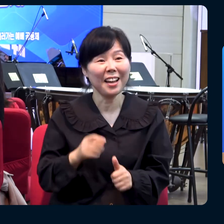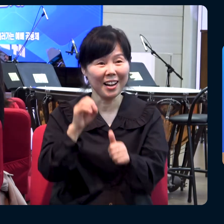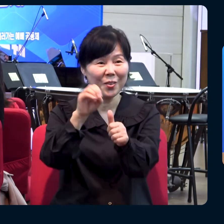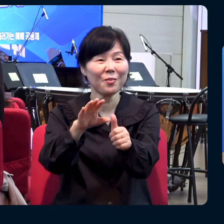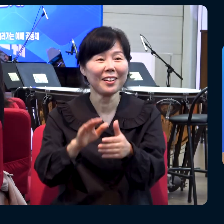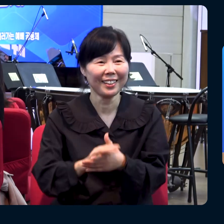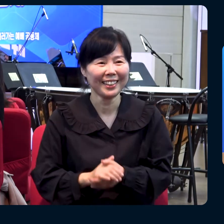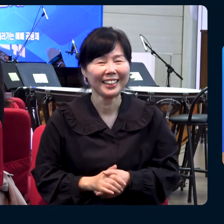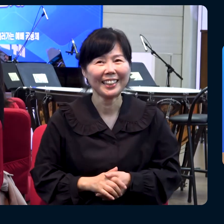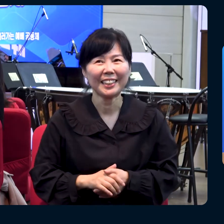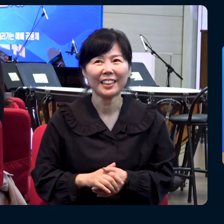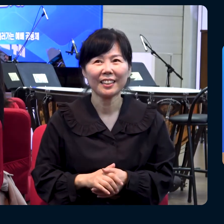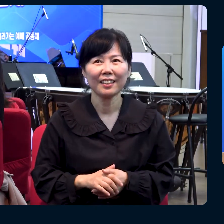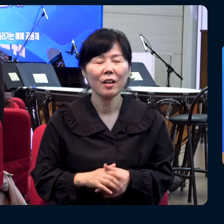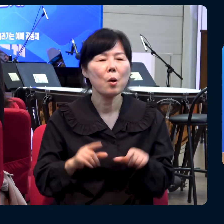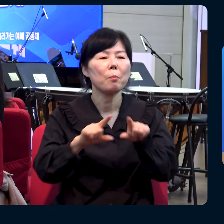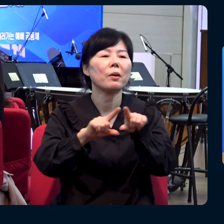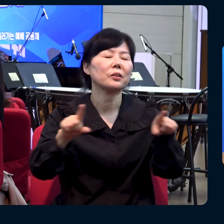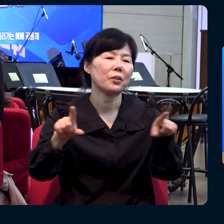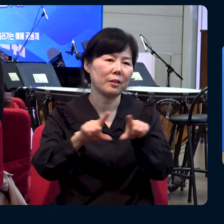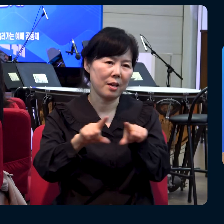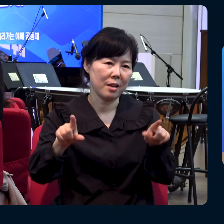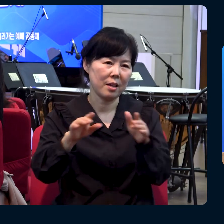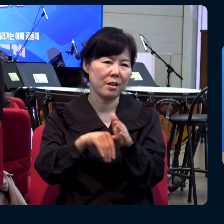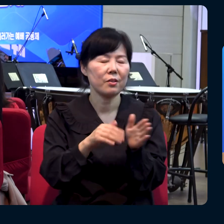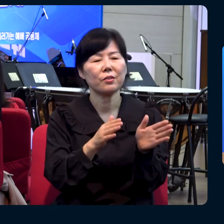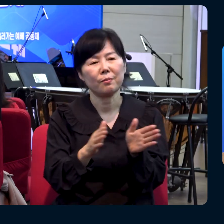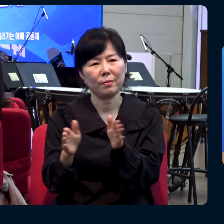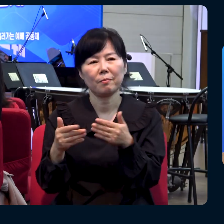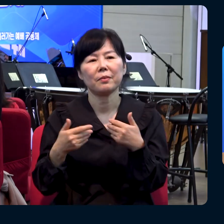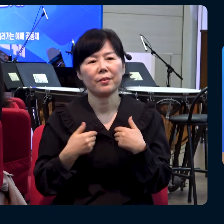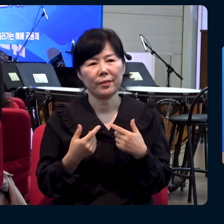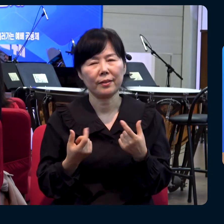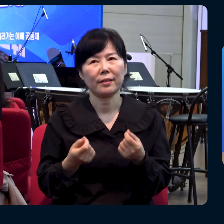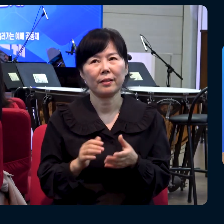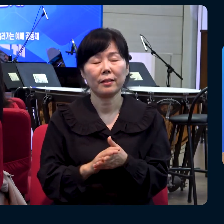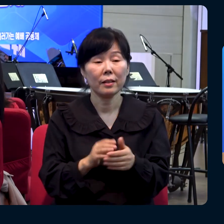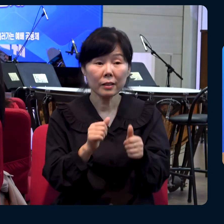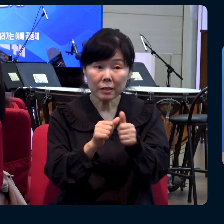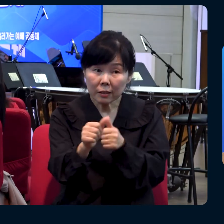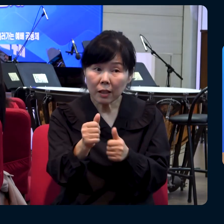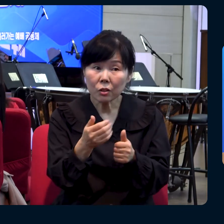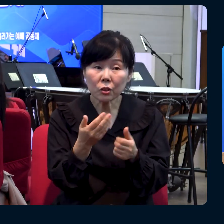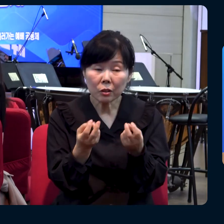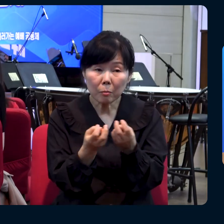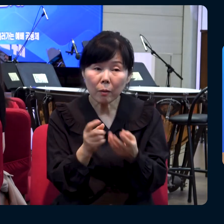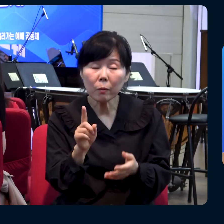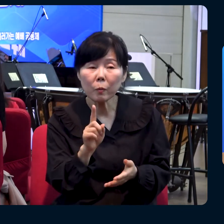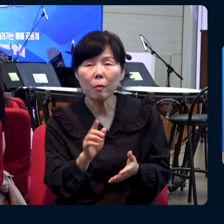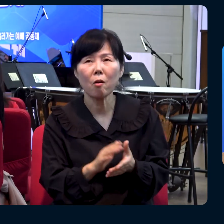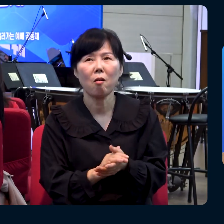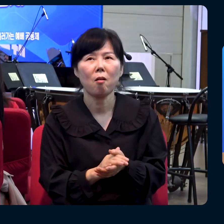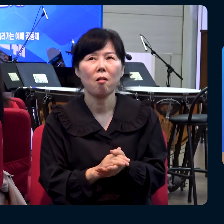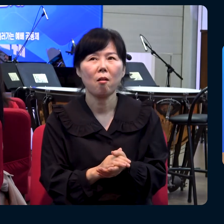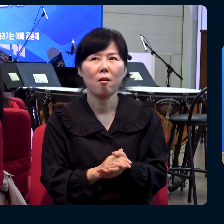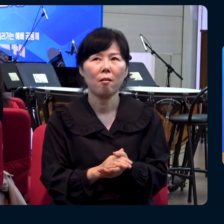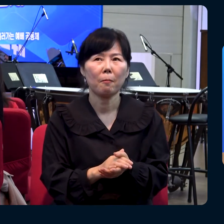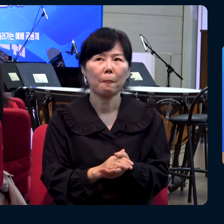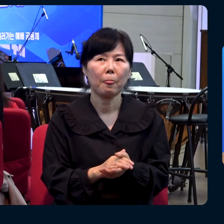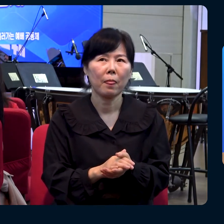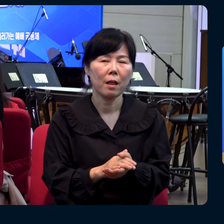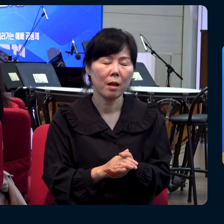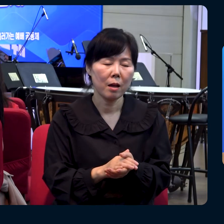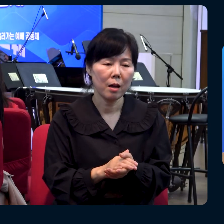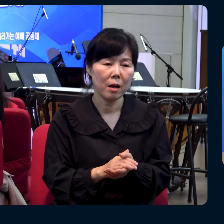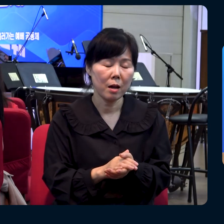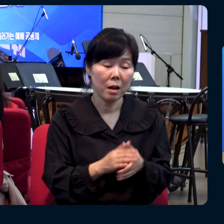평상시에 영의 갑옷을 입고 사는 것은 승리를 준비하는 일입니다. 제가 아셔야 될 건 뭐냐면 승리는 여러분들이 사업하는